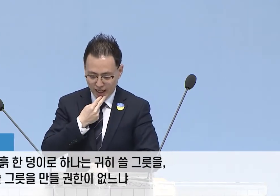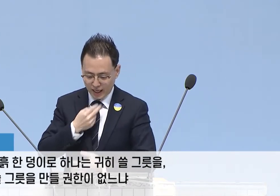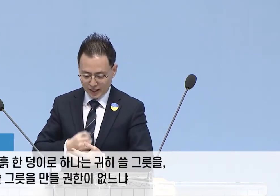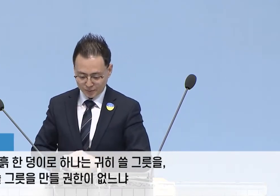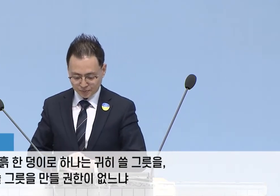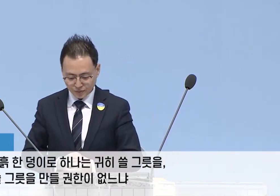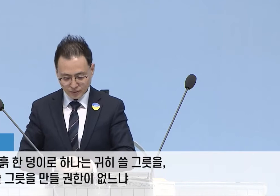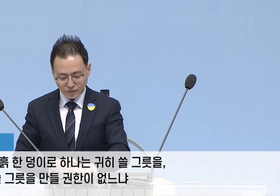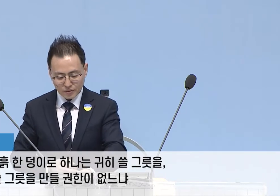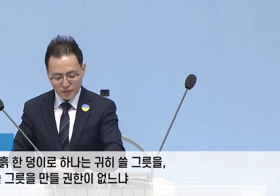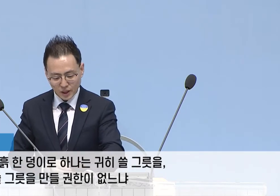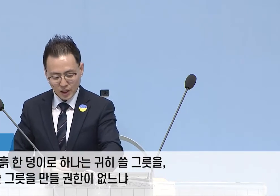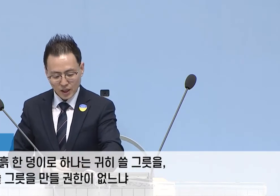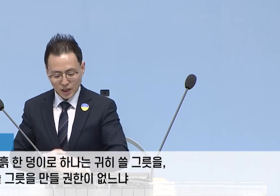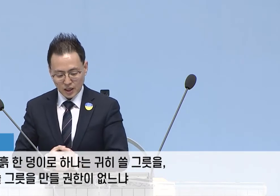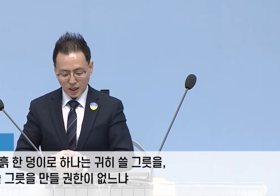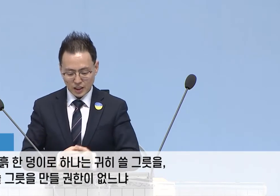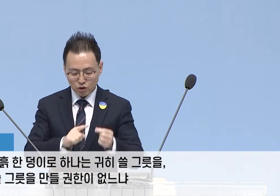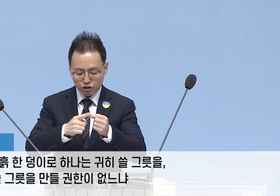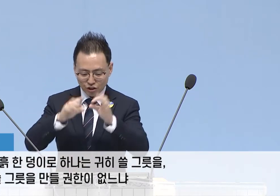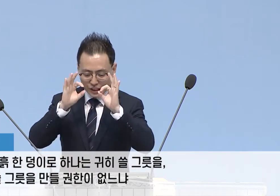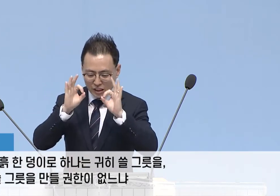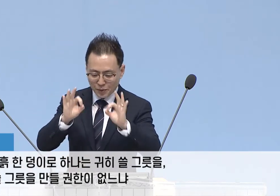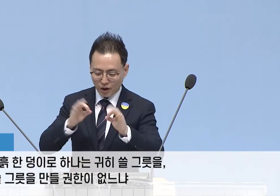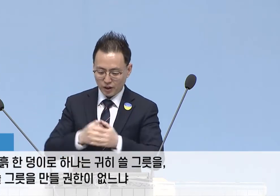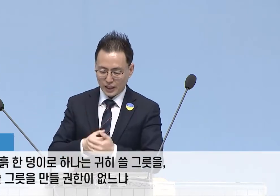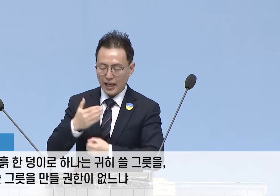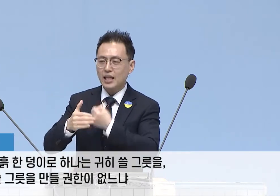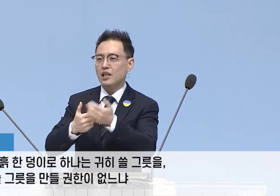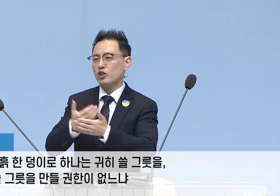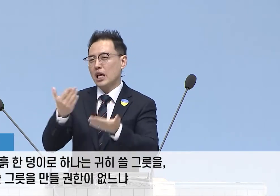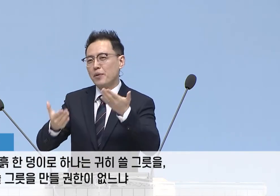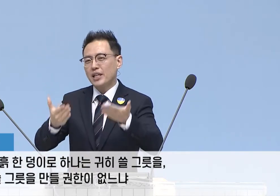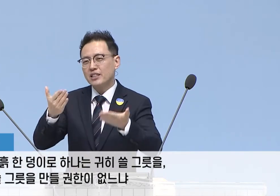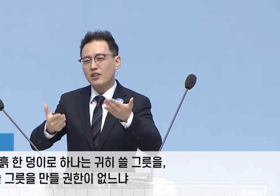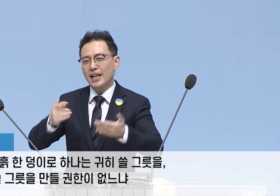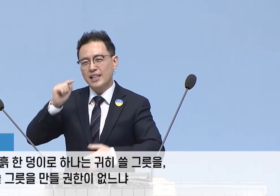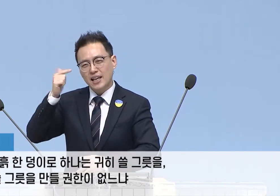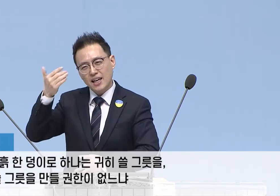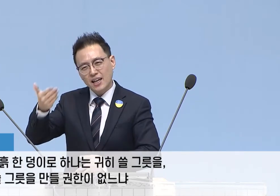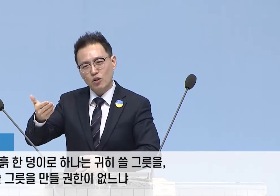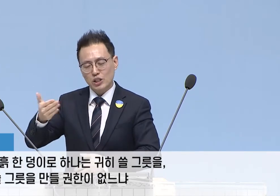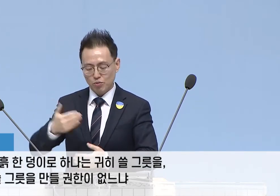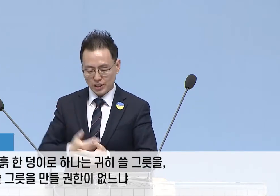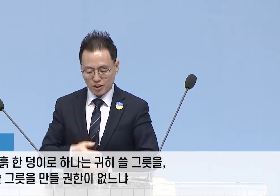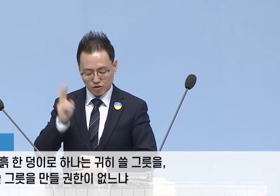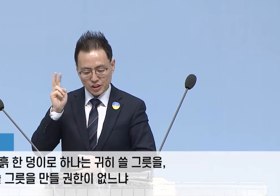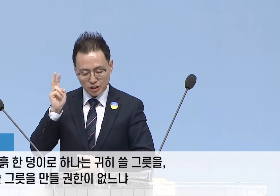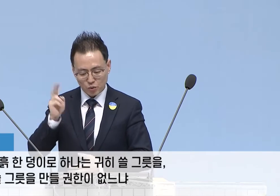없느냐. 이 구절을 읽으면 하나님께서 차별하시는 거 아니냐라고 질문하실 수도 있을지도